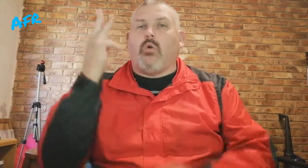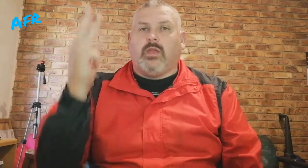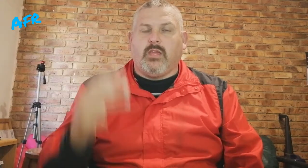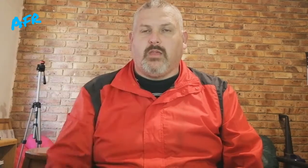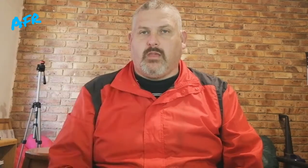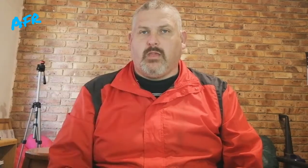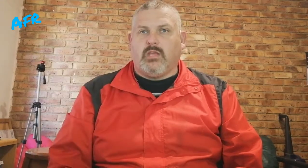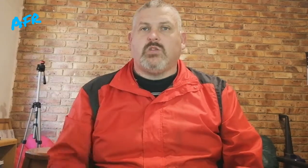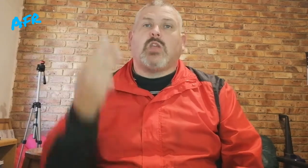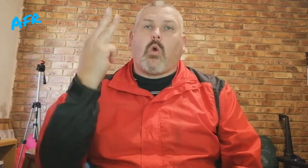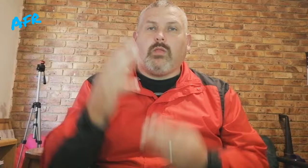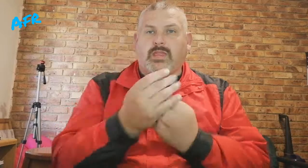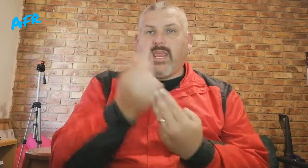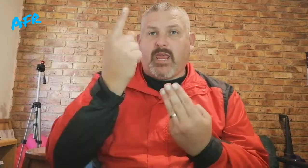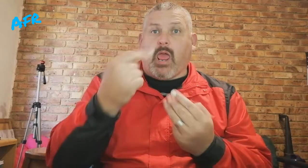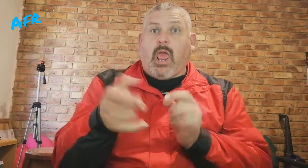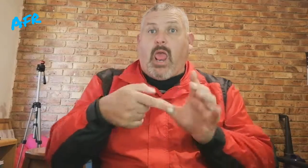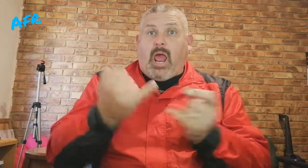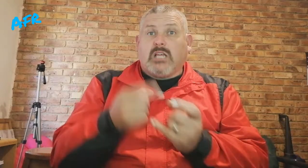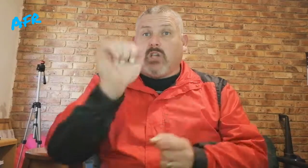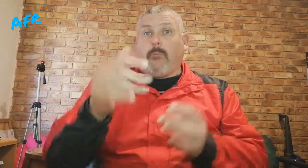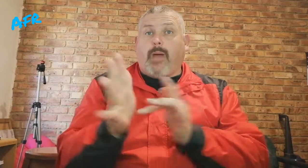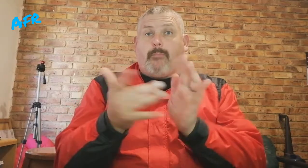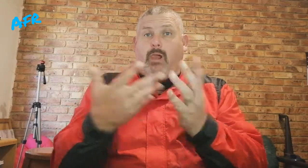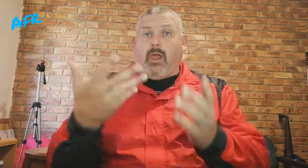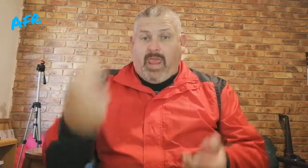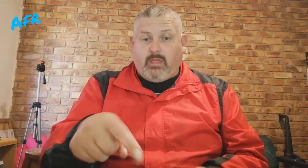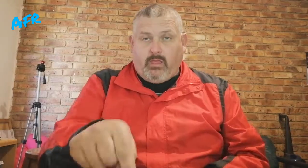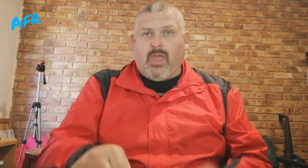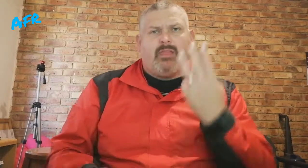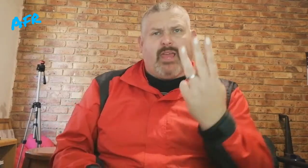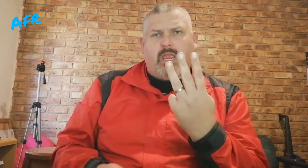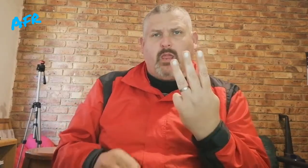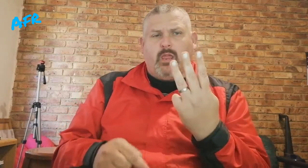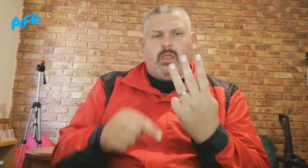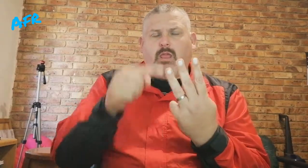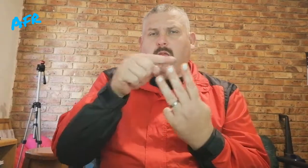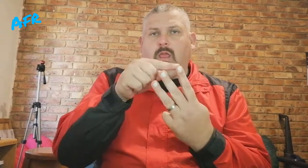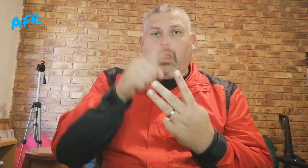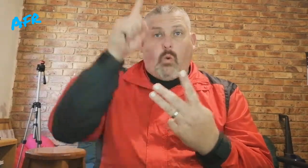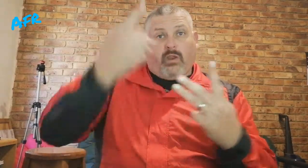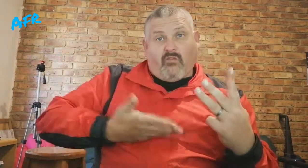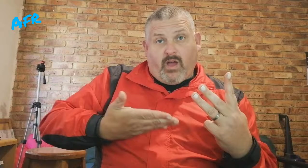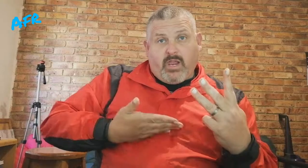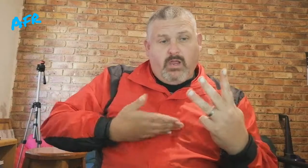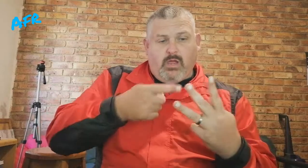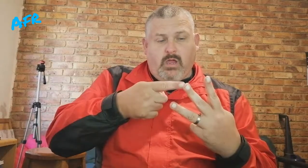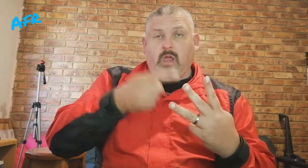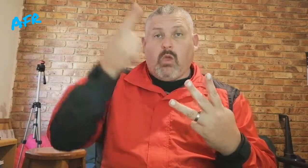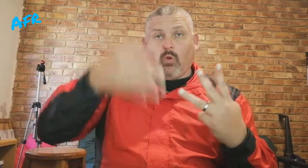God, is God die ene, as jou Bybel het die, God die Vader, God